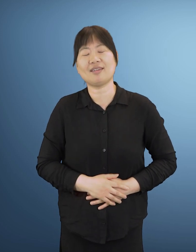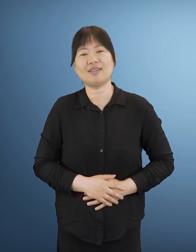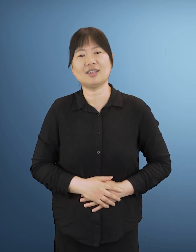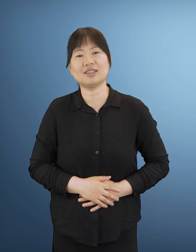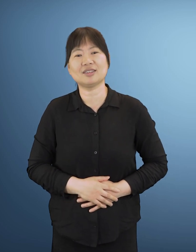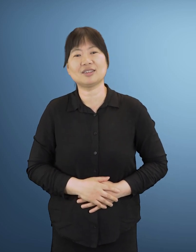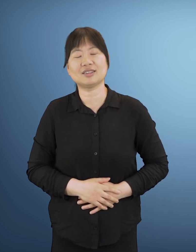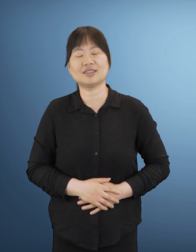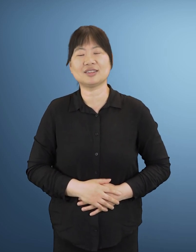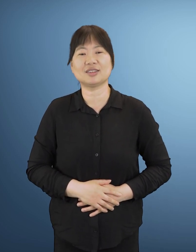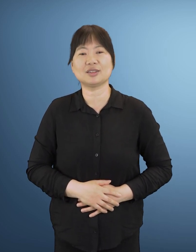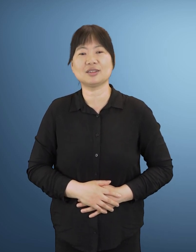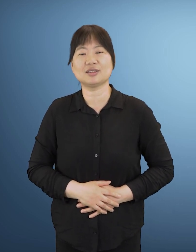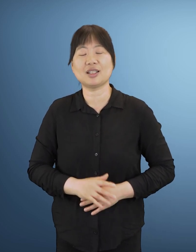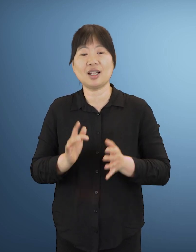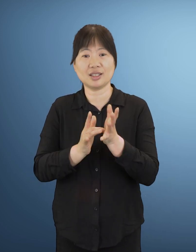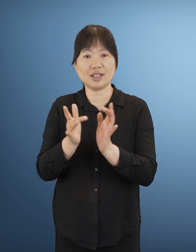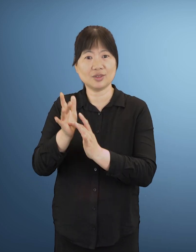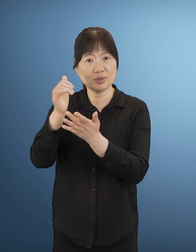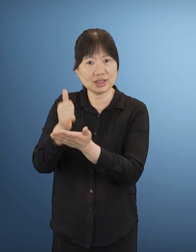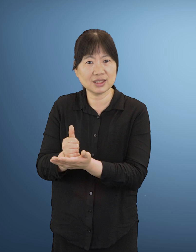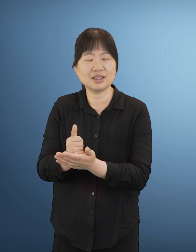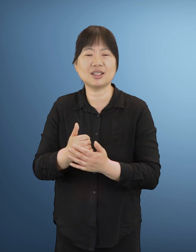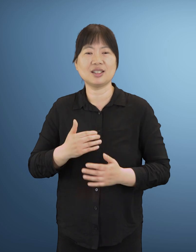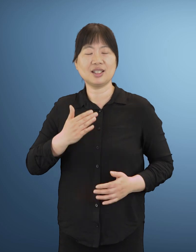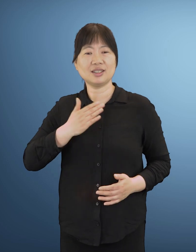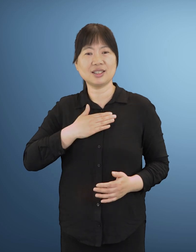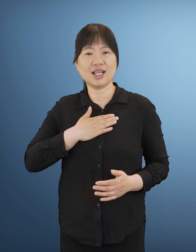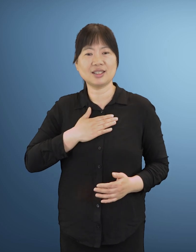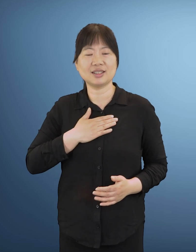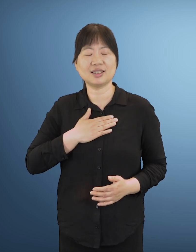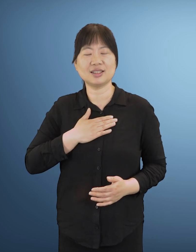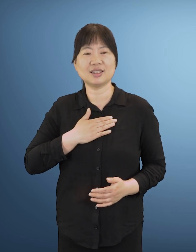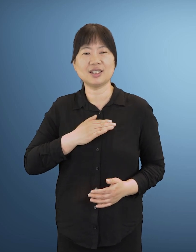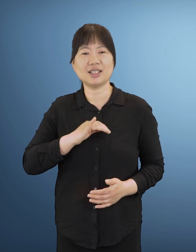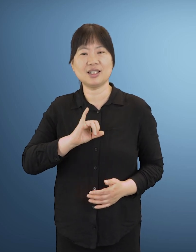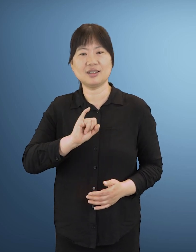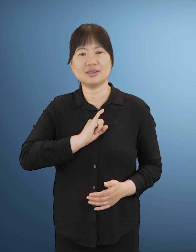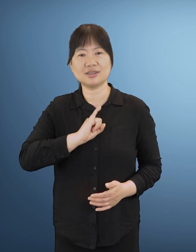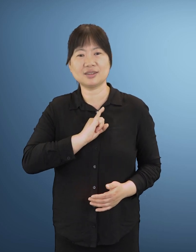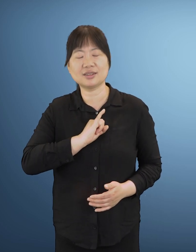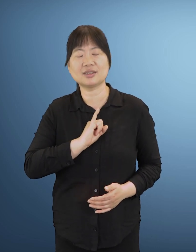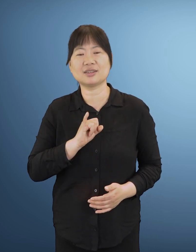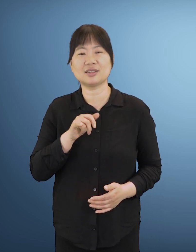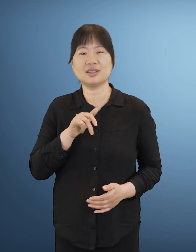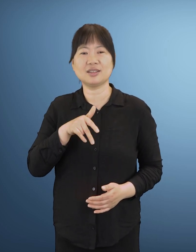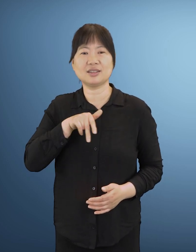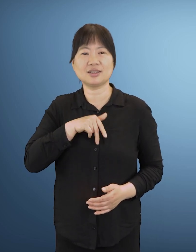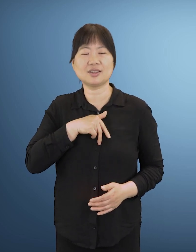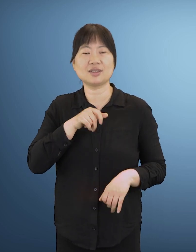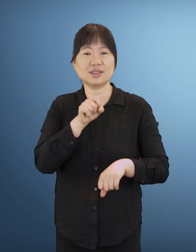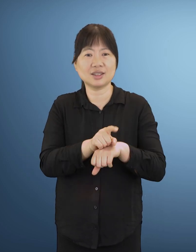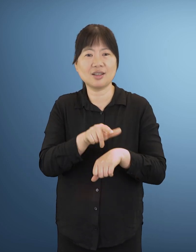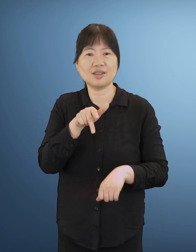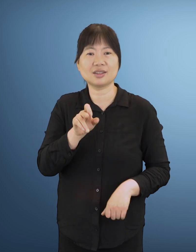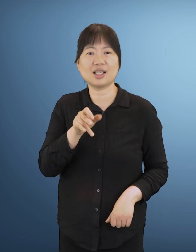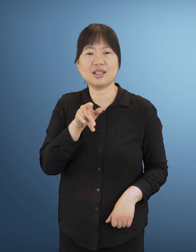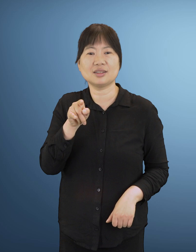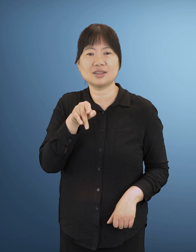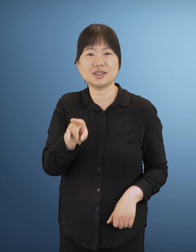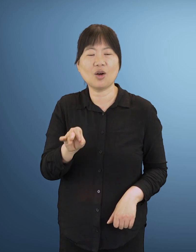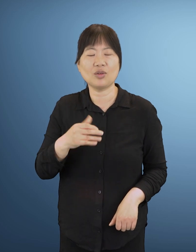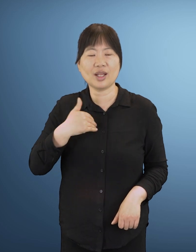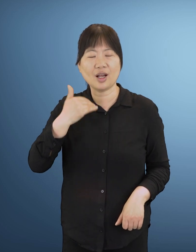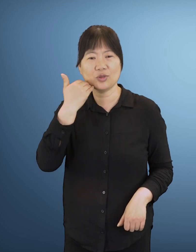설명이에요. 그러면 예수님이 자기 아이덴티티, 정체성을 드디어